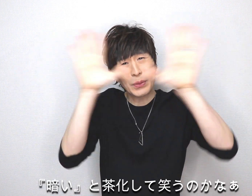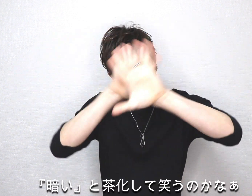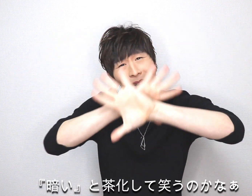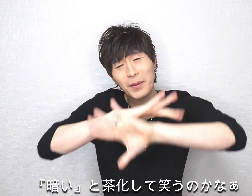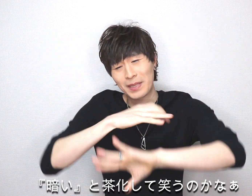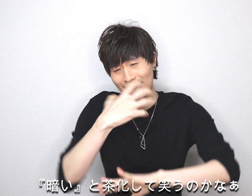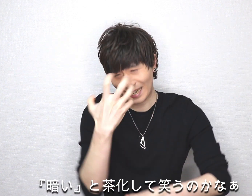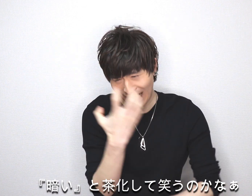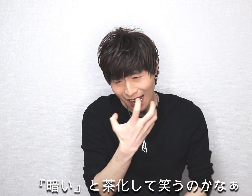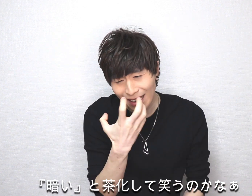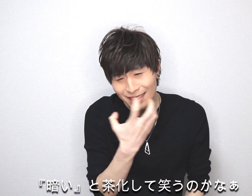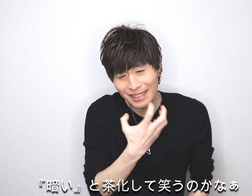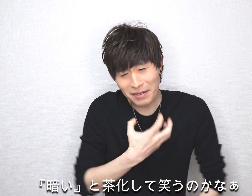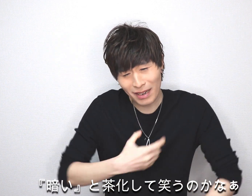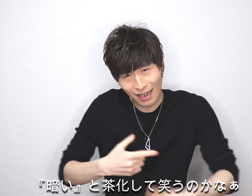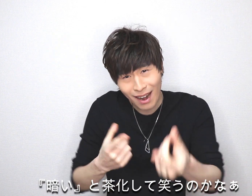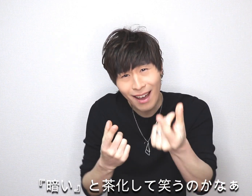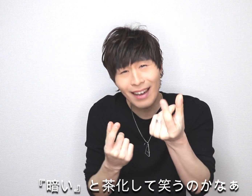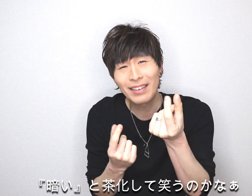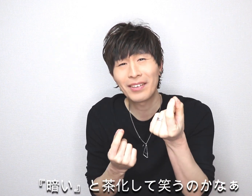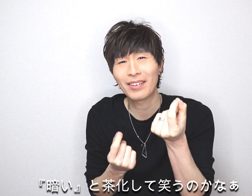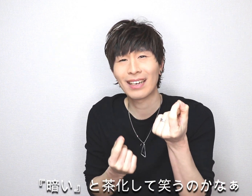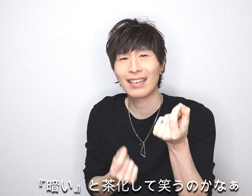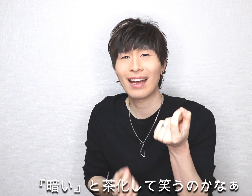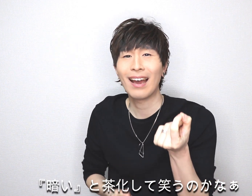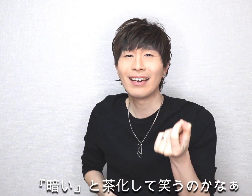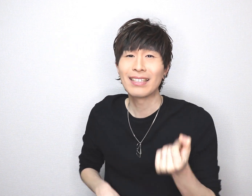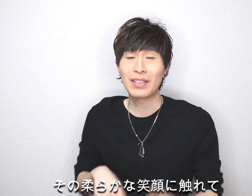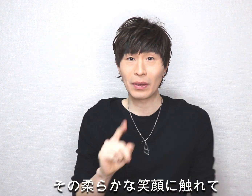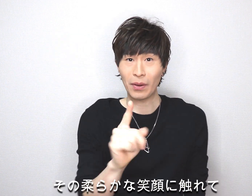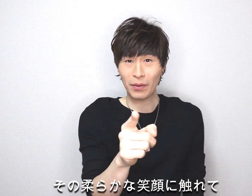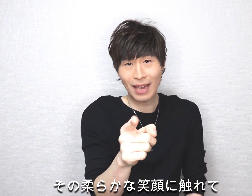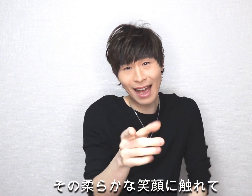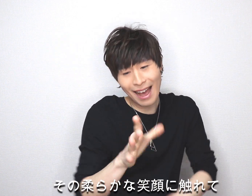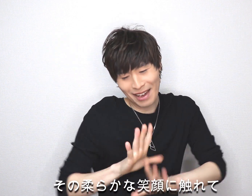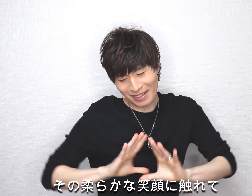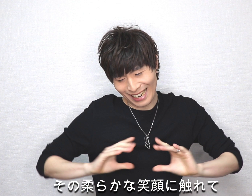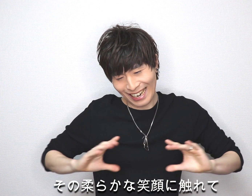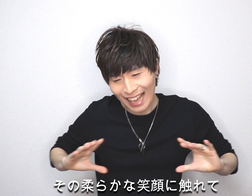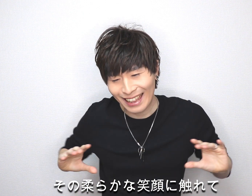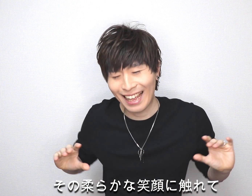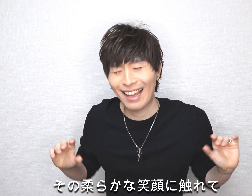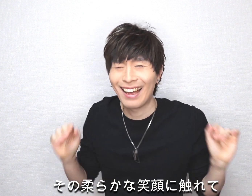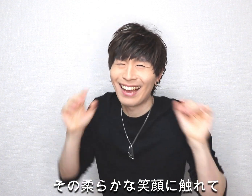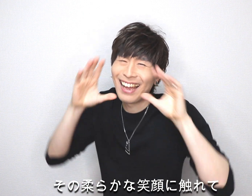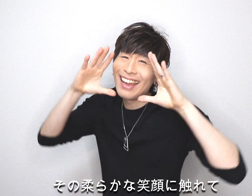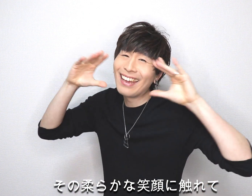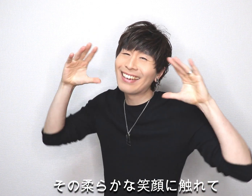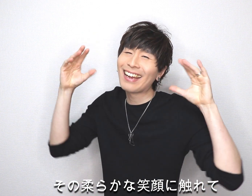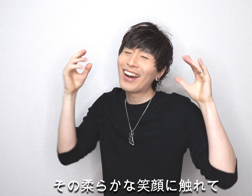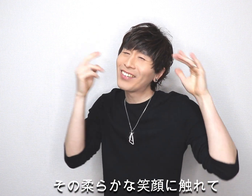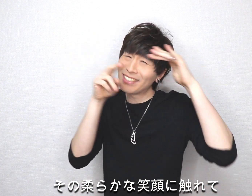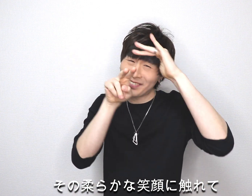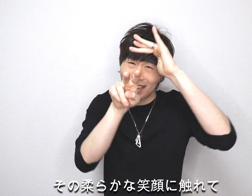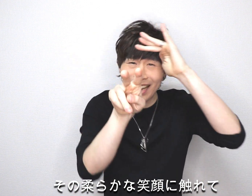暗いと茶化して笑うのかな、その柔らかな笑顔に触れ